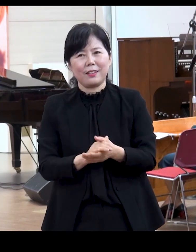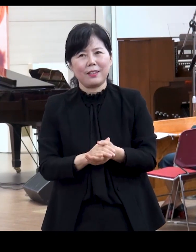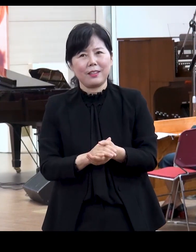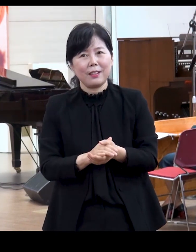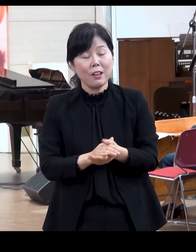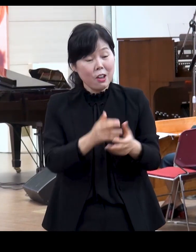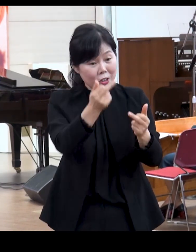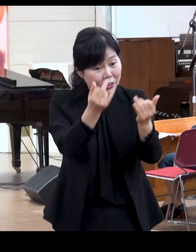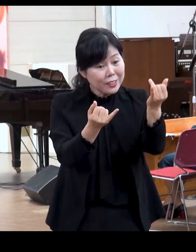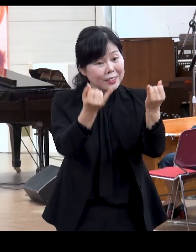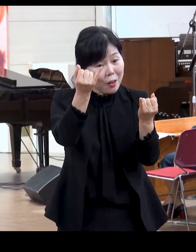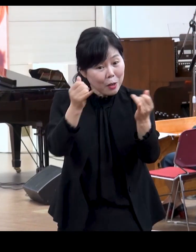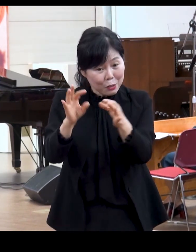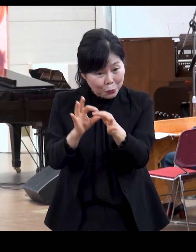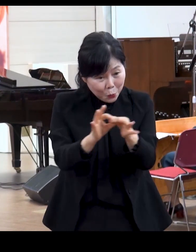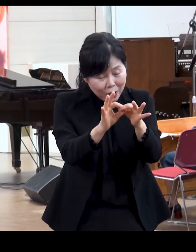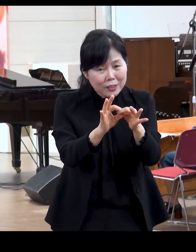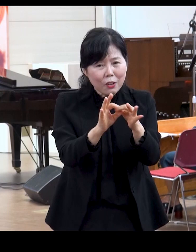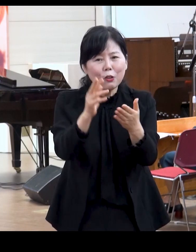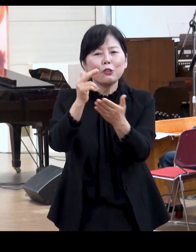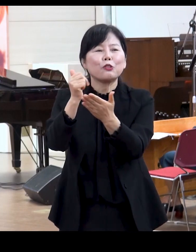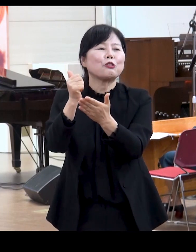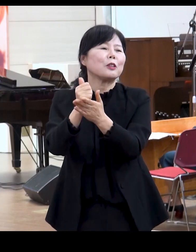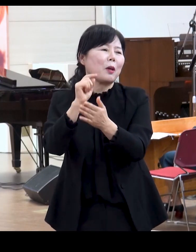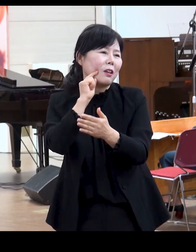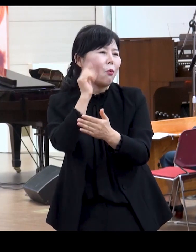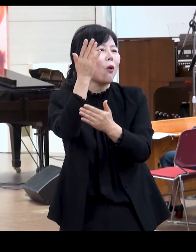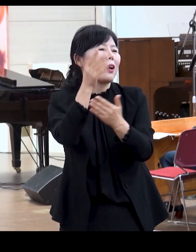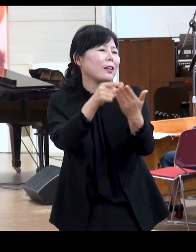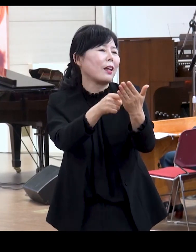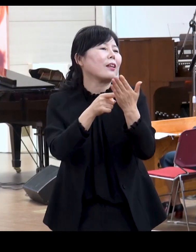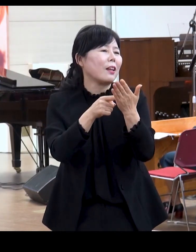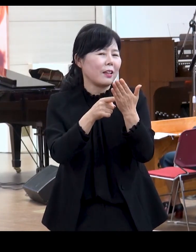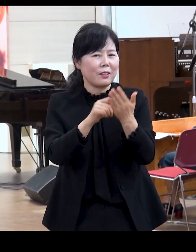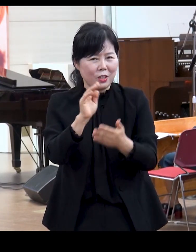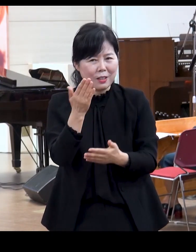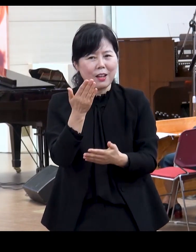거기에서 주님의 영광을 본다는 것이죠. 이게 바로 신앙생활이에요.